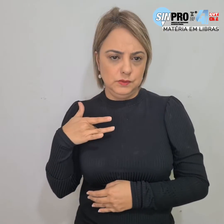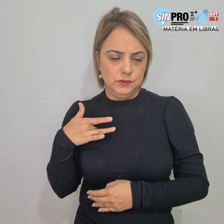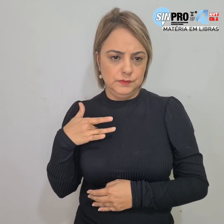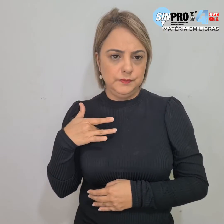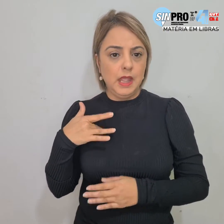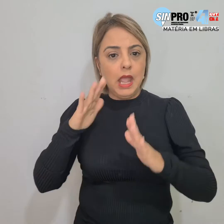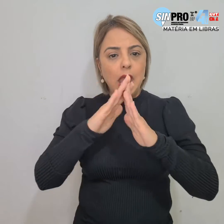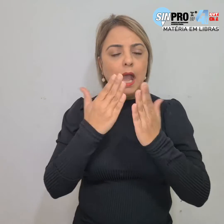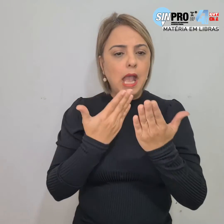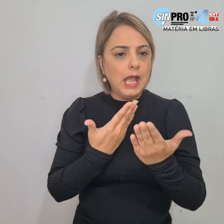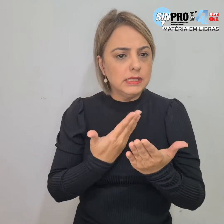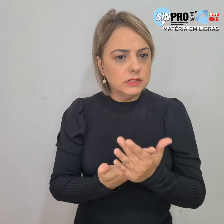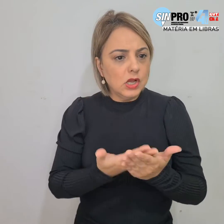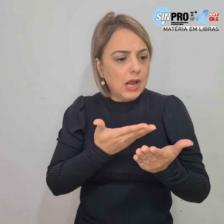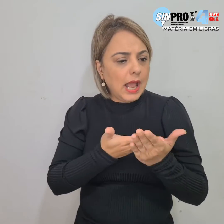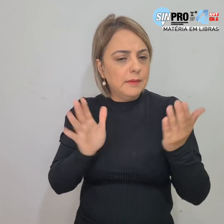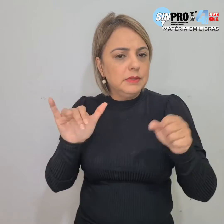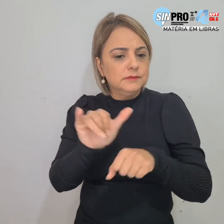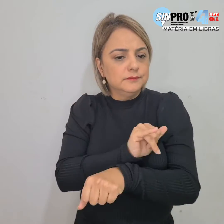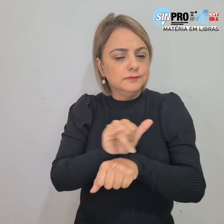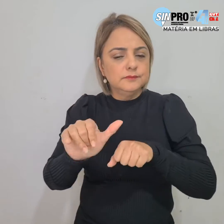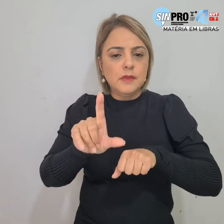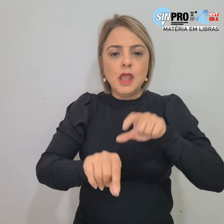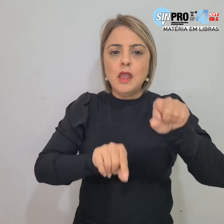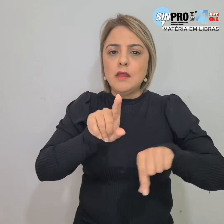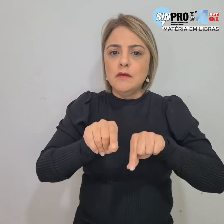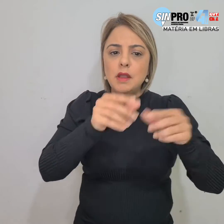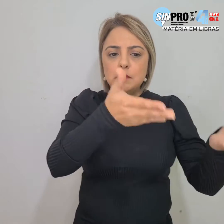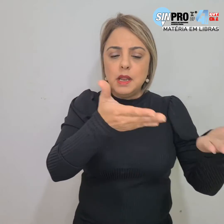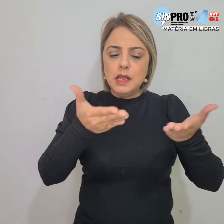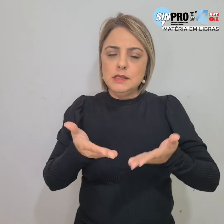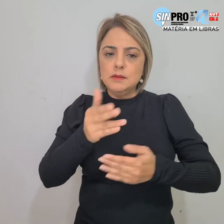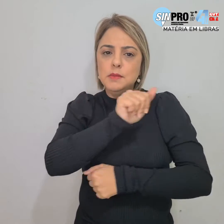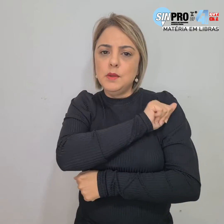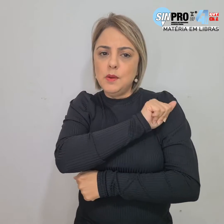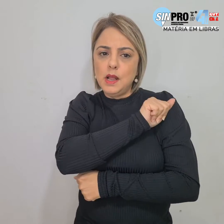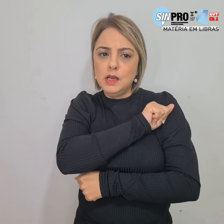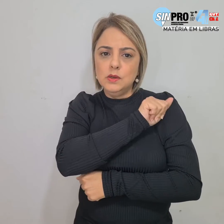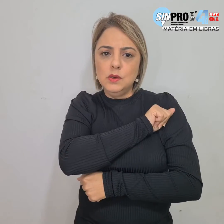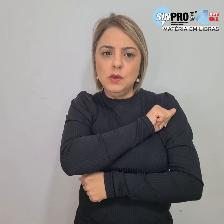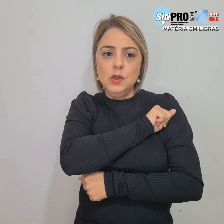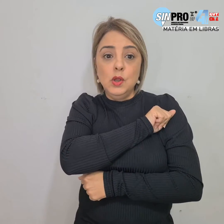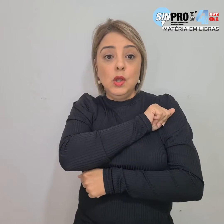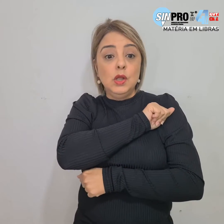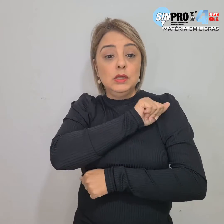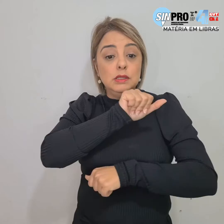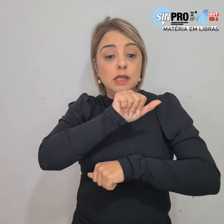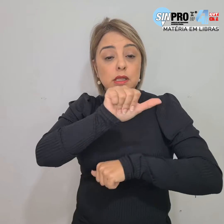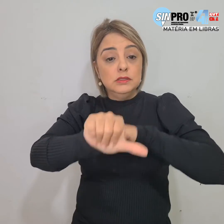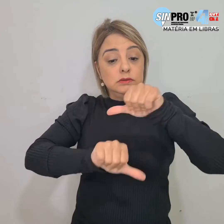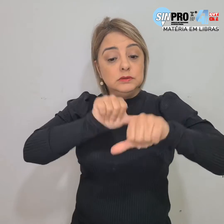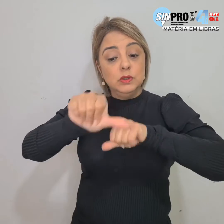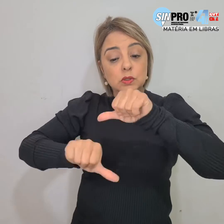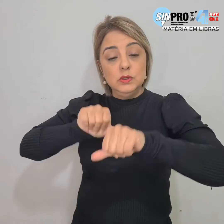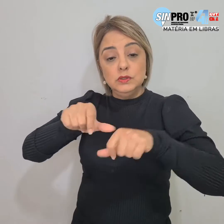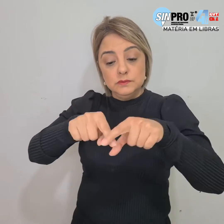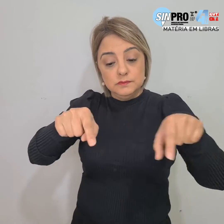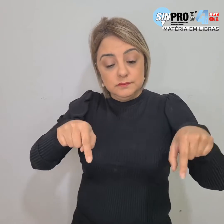lançando mão de estratégias variadas para receber os alunos, desde o rodízio com a diminuição das turmas até orientações para que